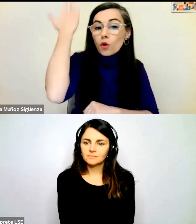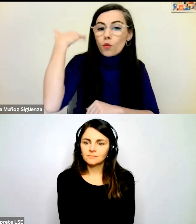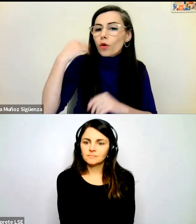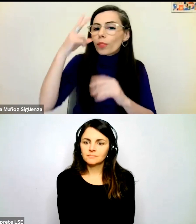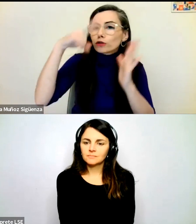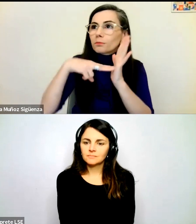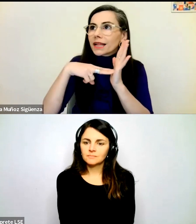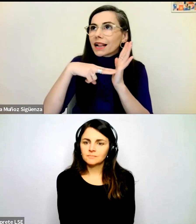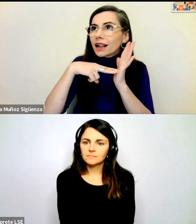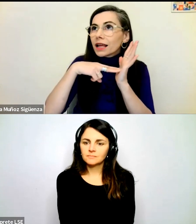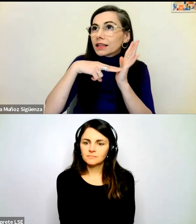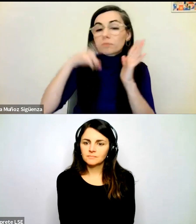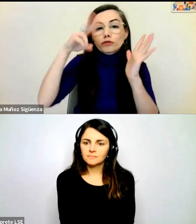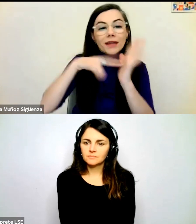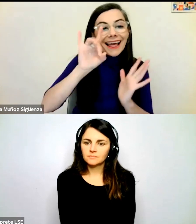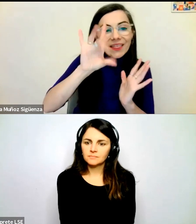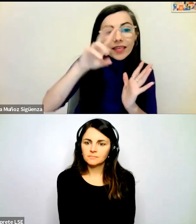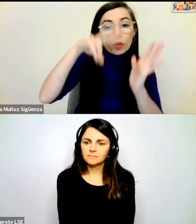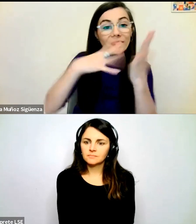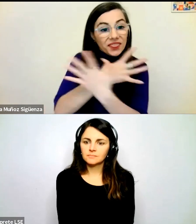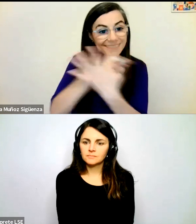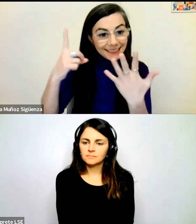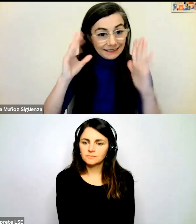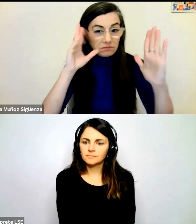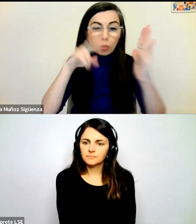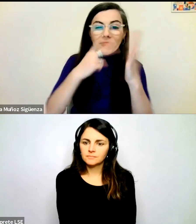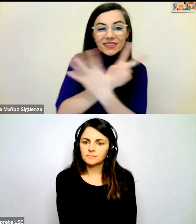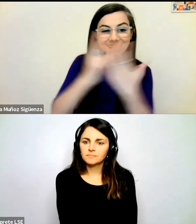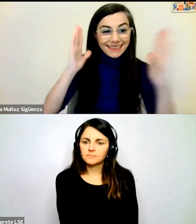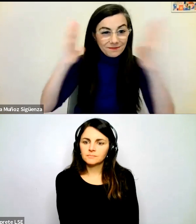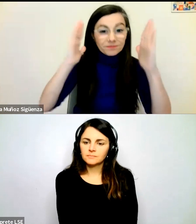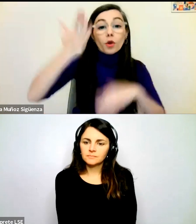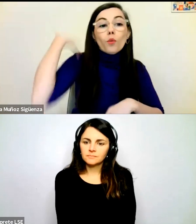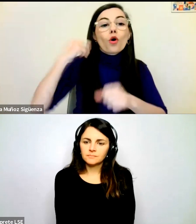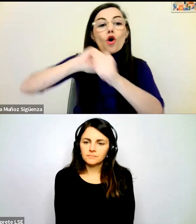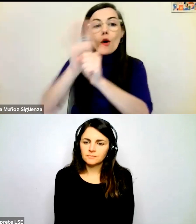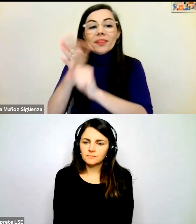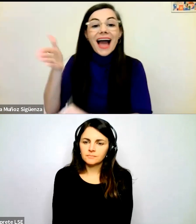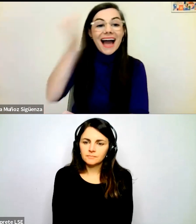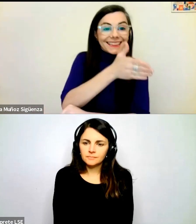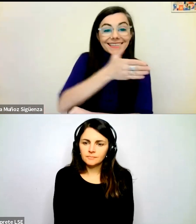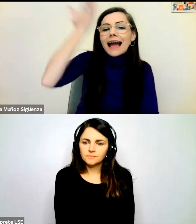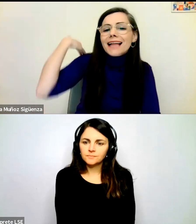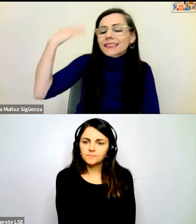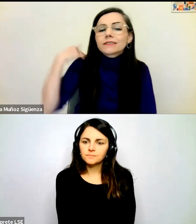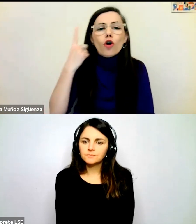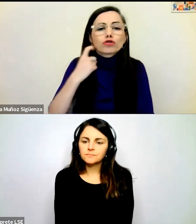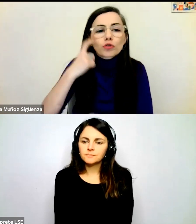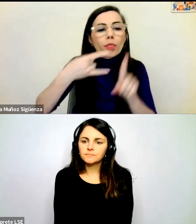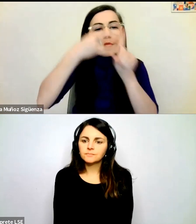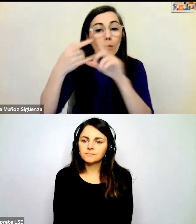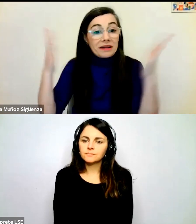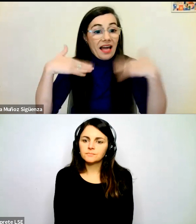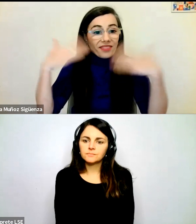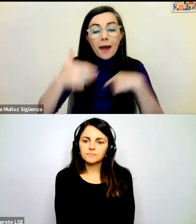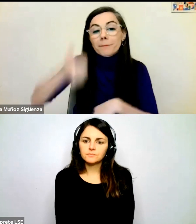Volviendo un poco hacia atrás, lo que explicaba mi compañera Patricia, en 2015 y 2016, 2017, esos 3 años previo